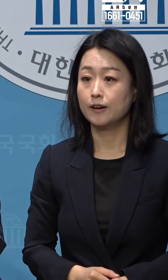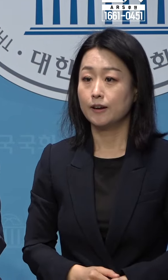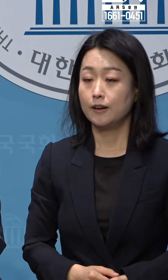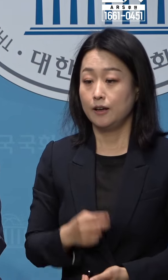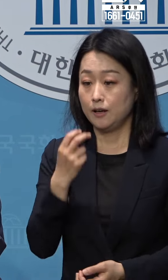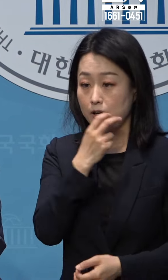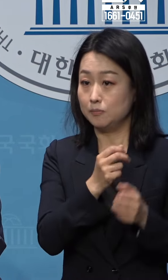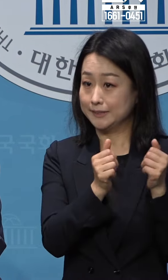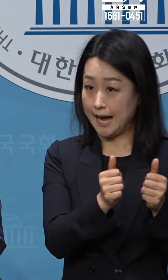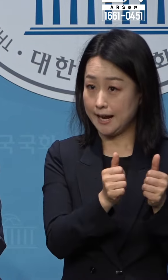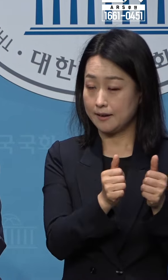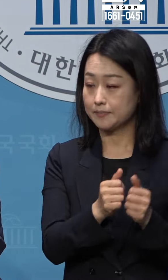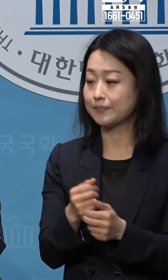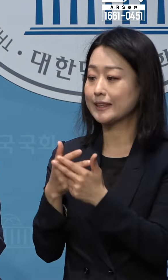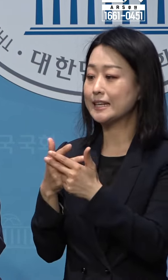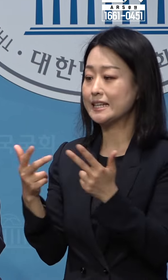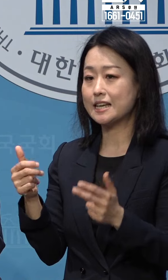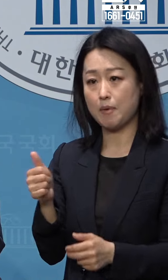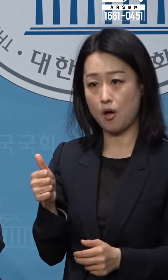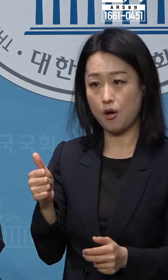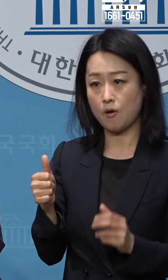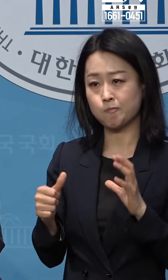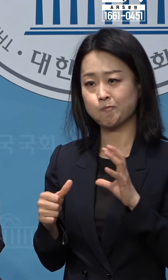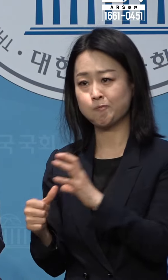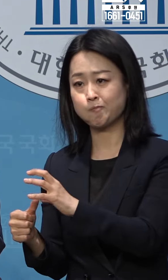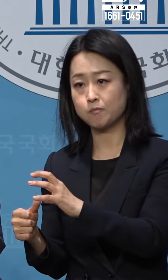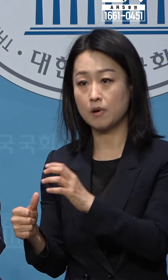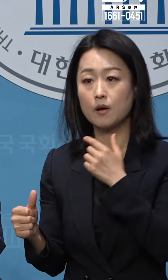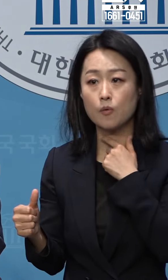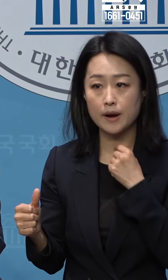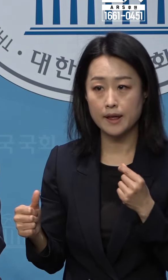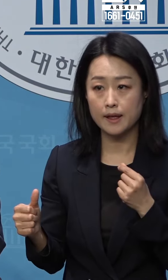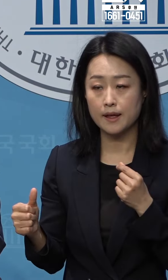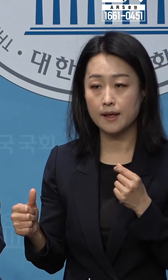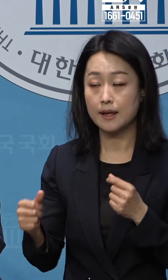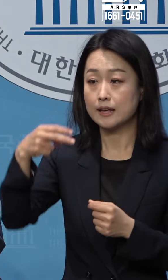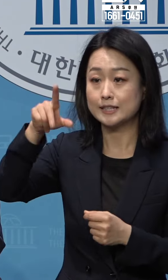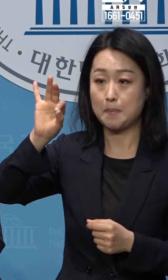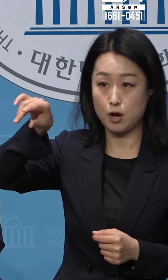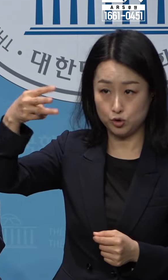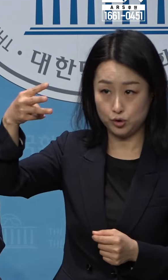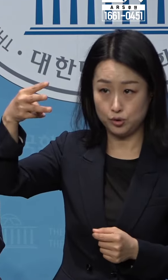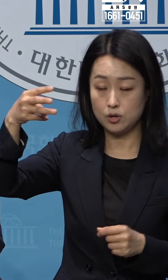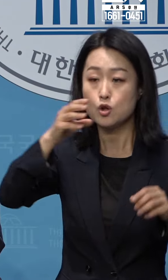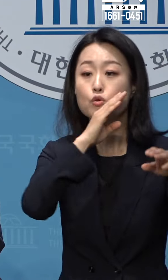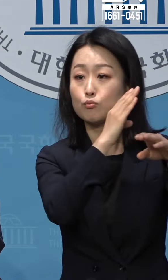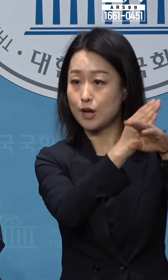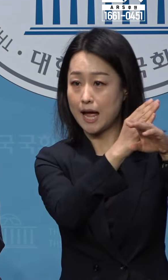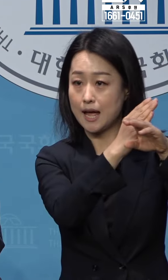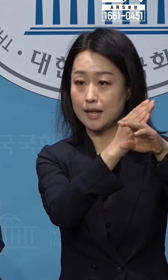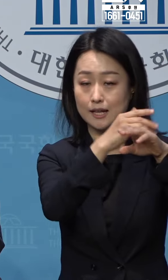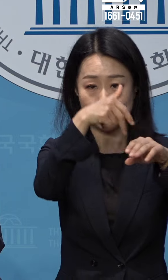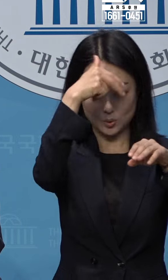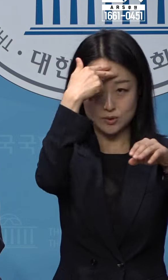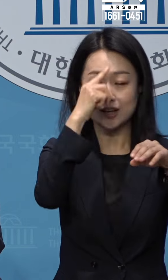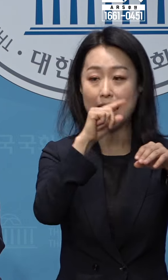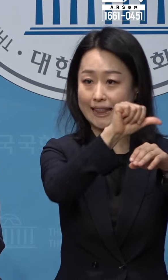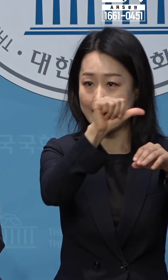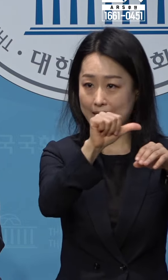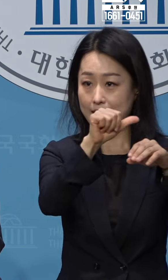검찰은 이재명 대표를 가매기 위해서 쌍방울과 북조선 아태